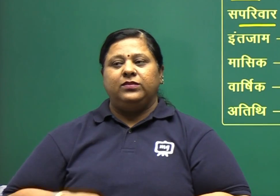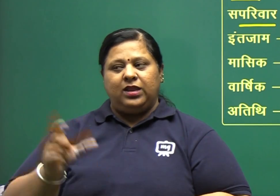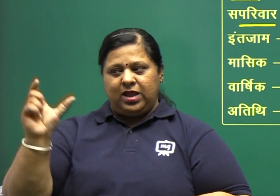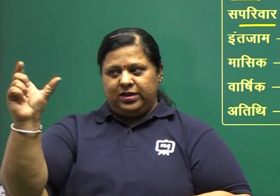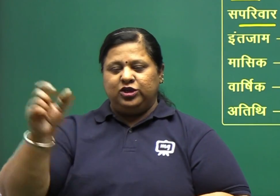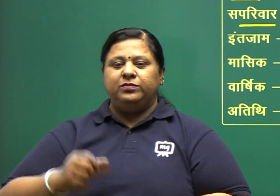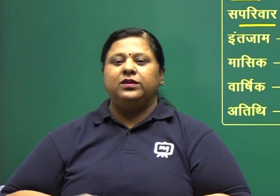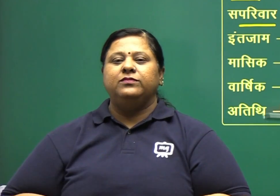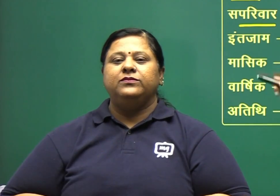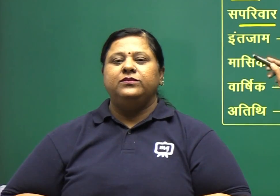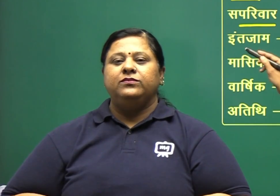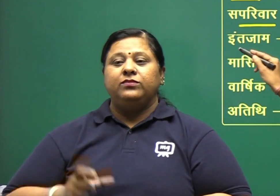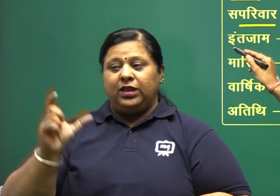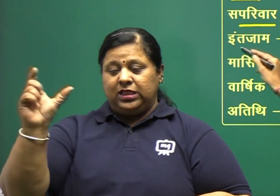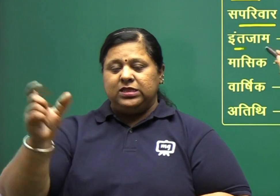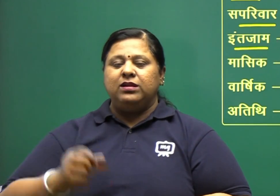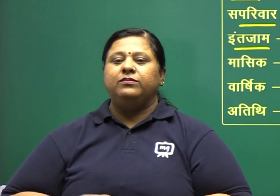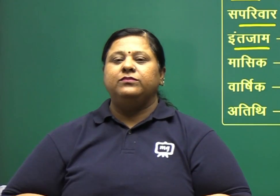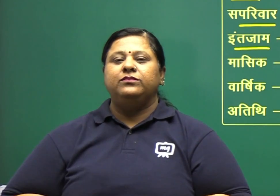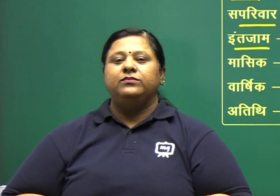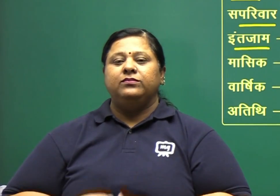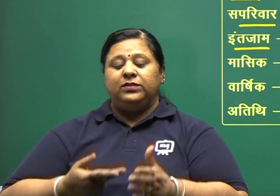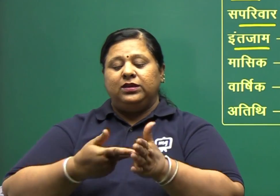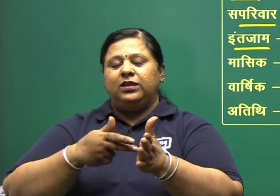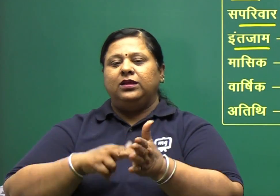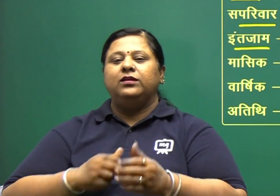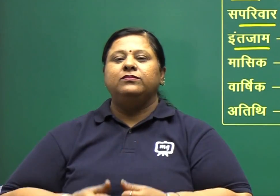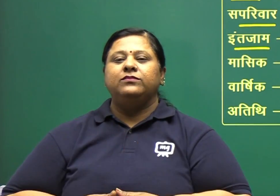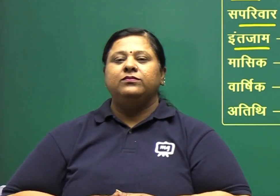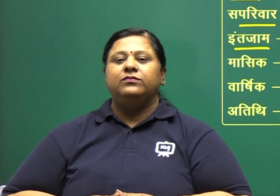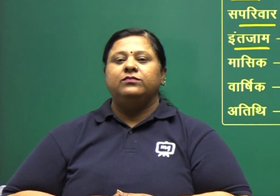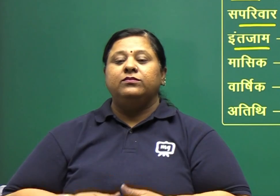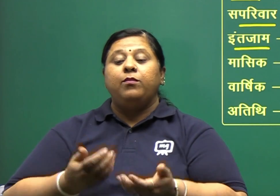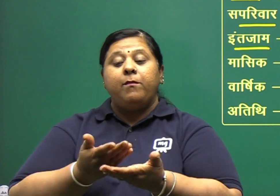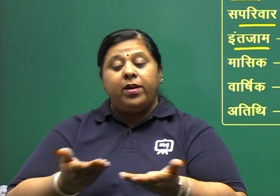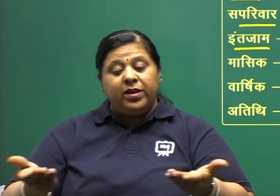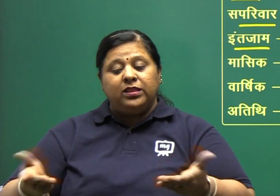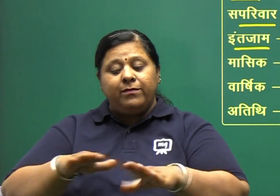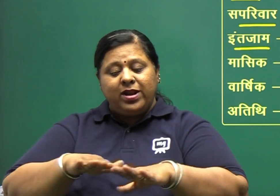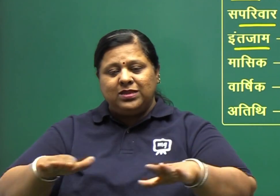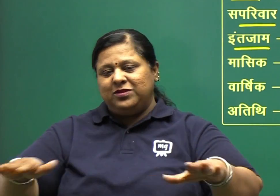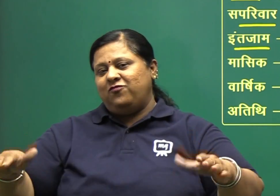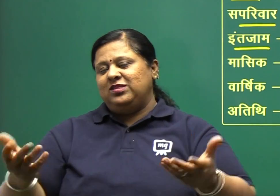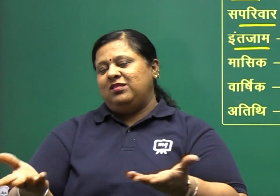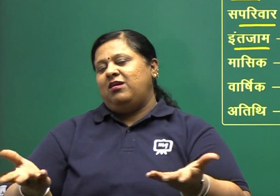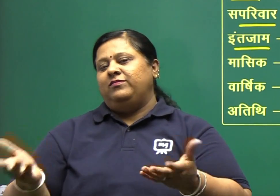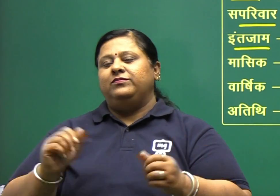अगला शब्द है इंतजाम, अर्थ होगा प्रबंध